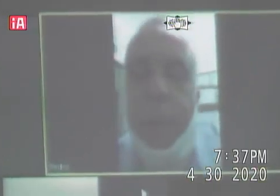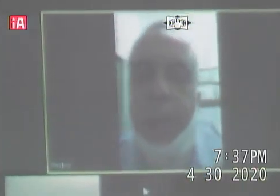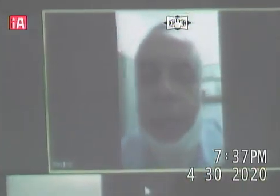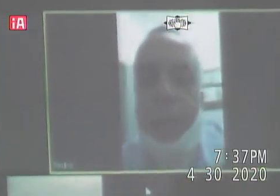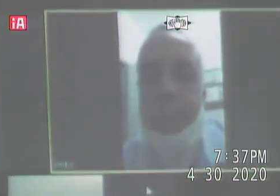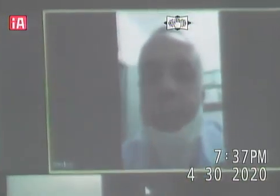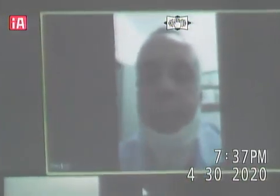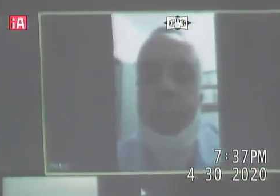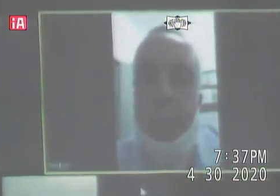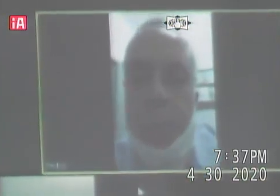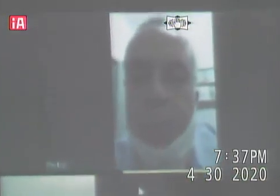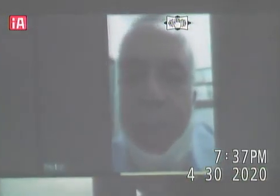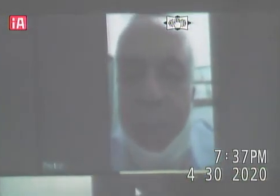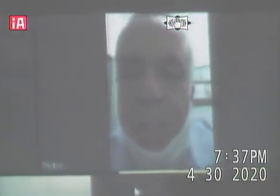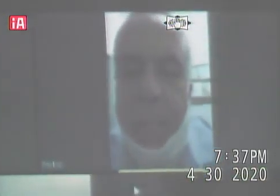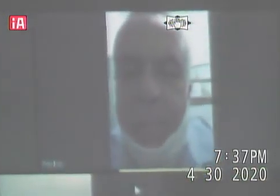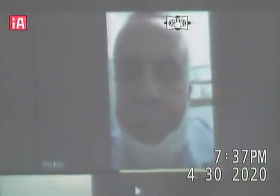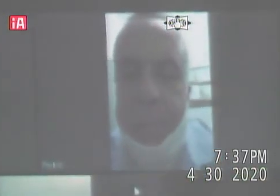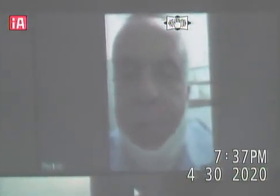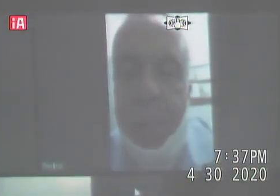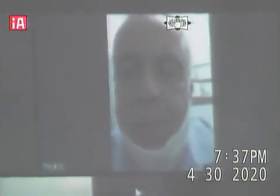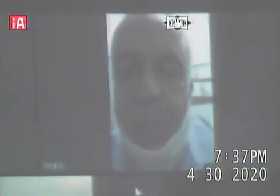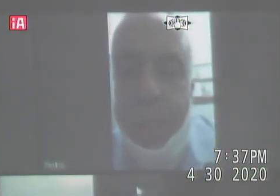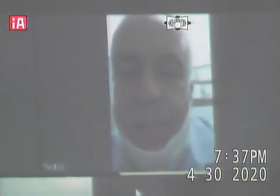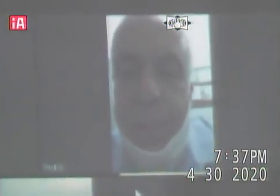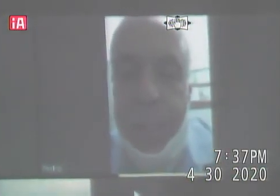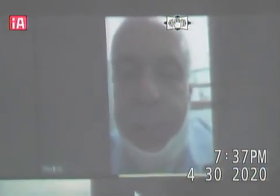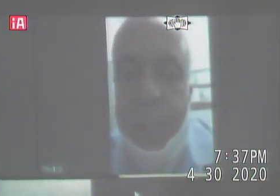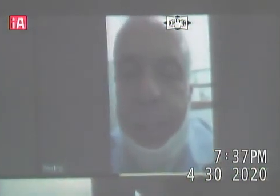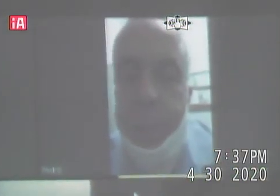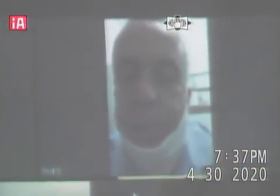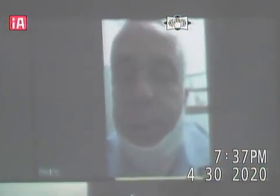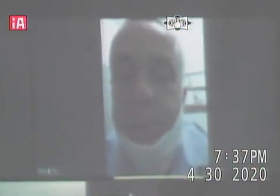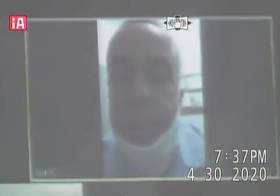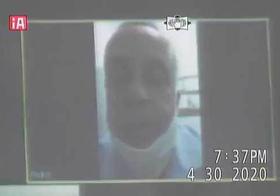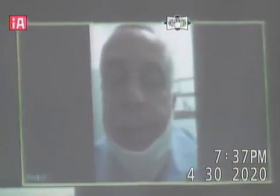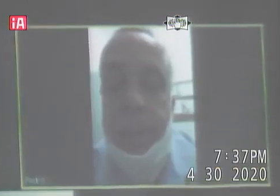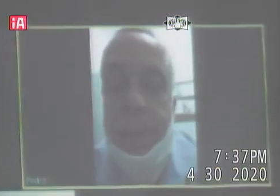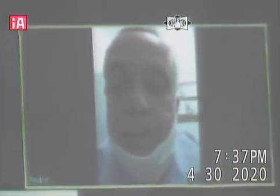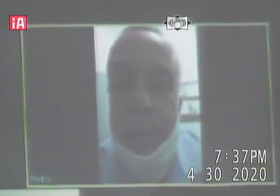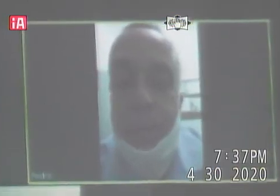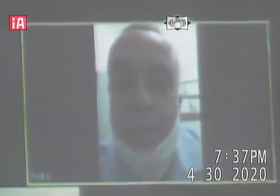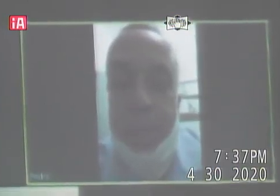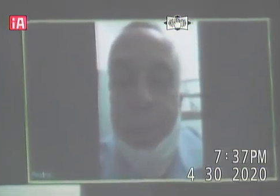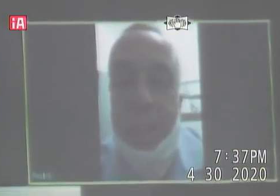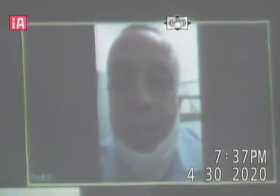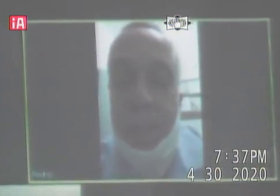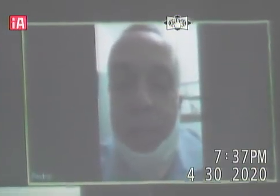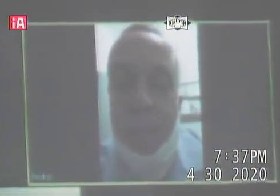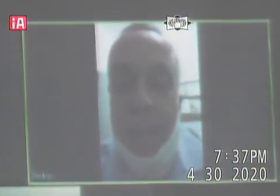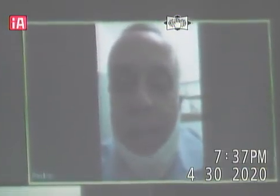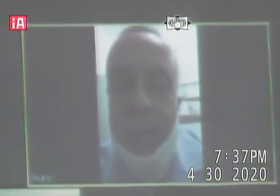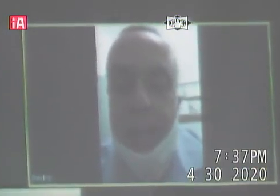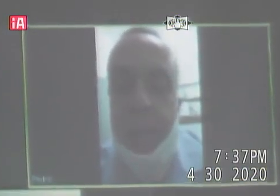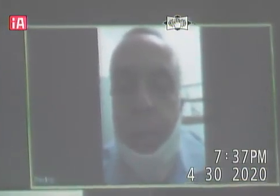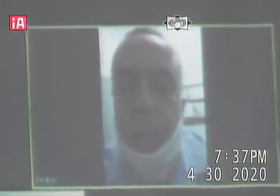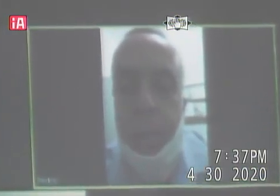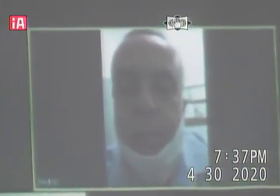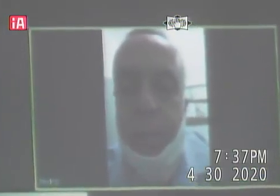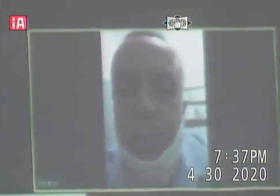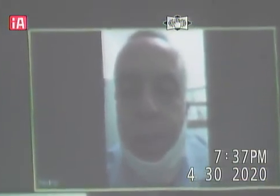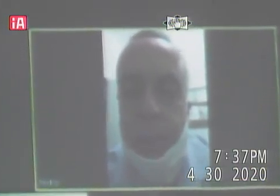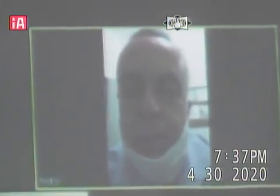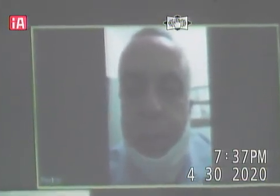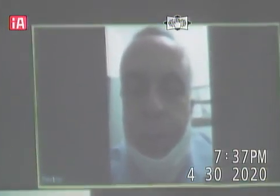Senhores vereadores, senhor presidente, assistência, hoje representante limitada do